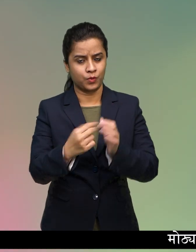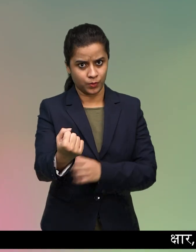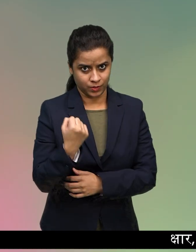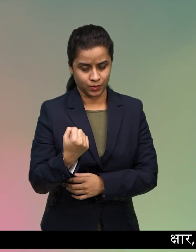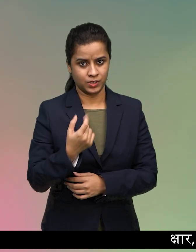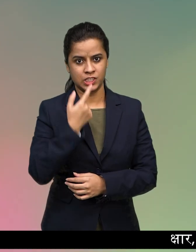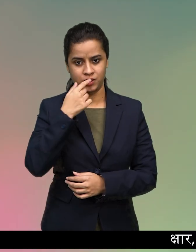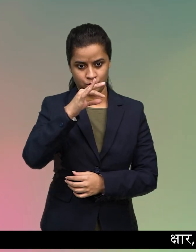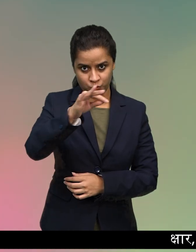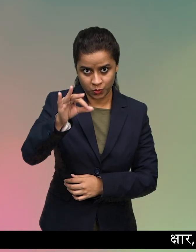क्षार, प्राणवायू,